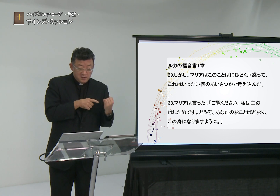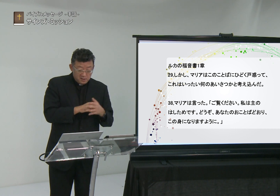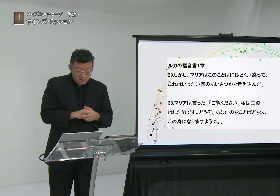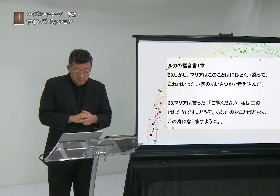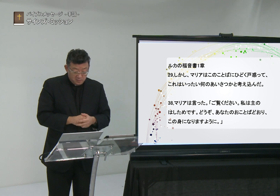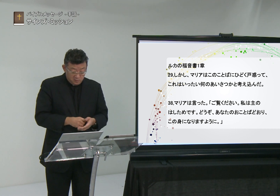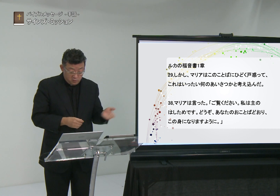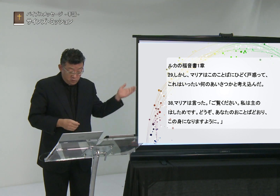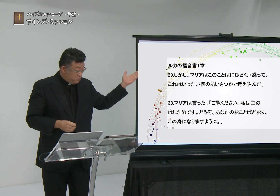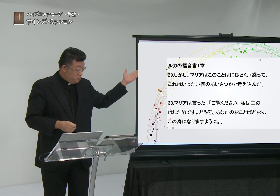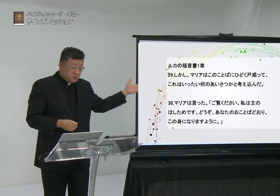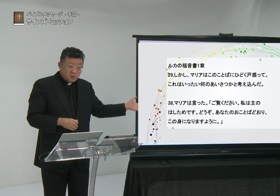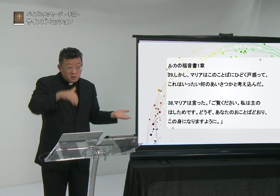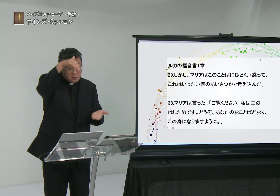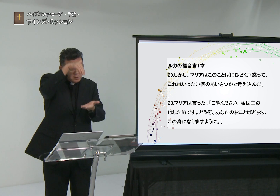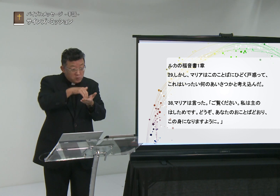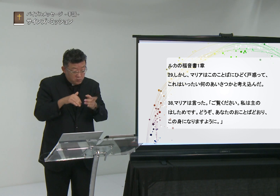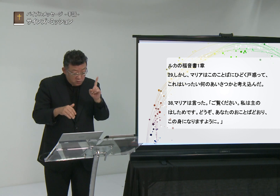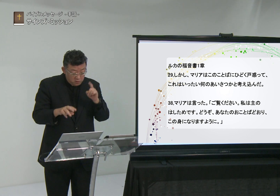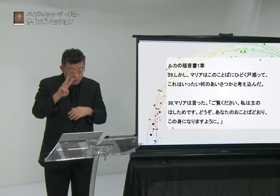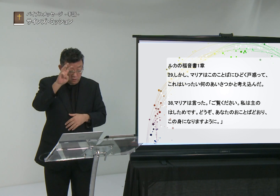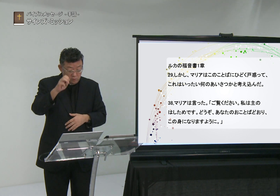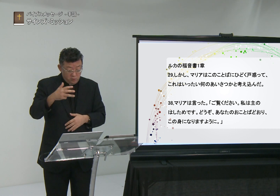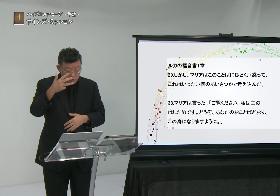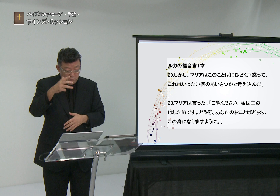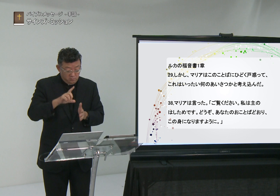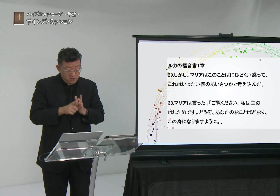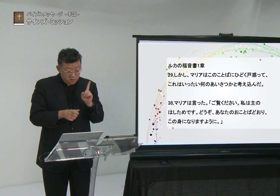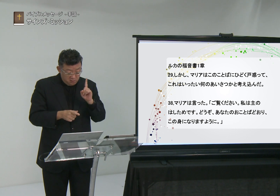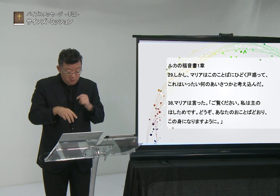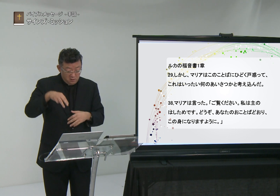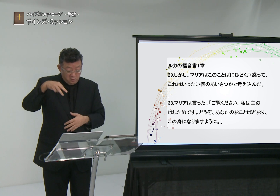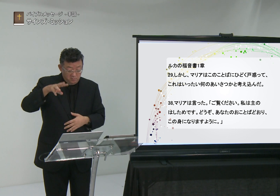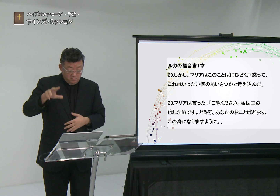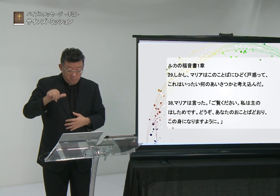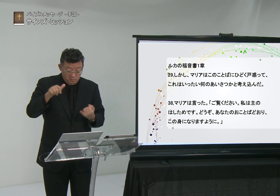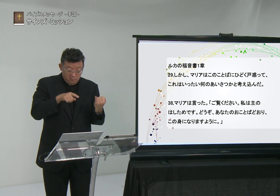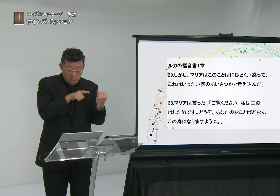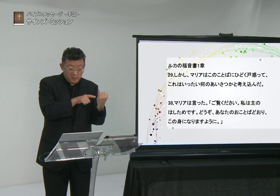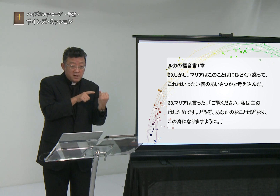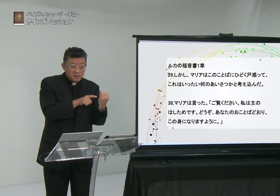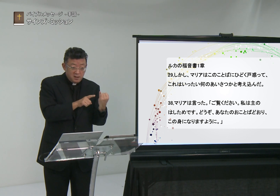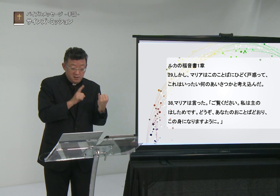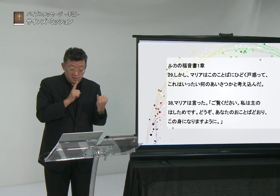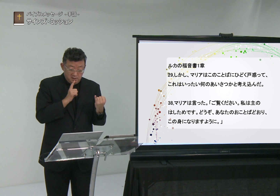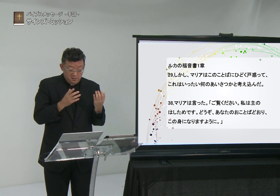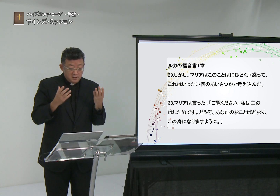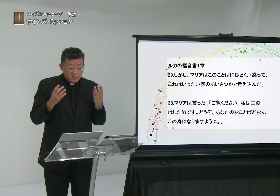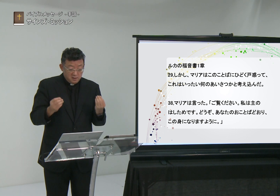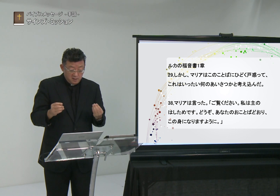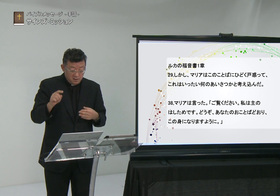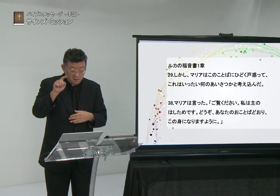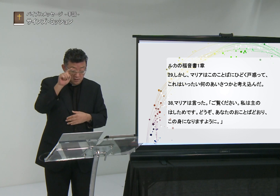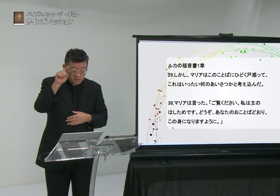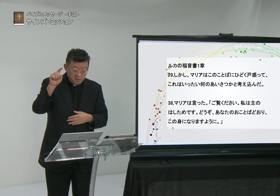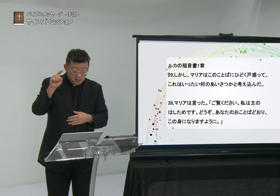挨拶かと考えた38節マリアは言った